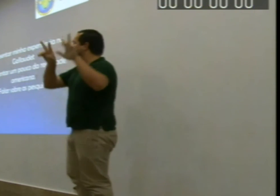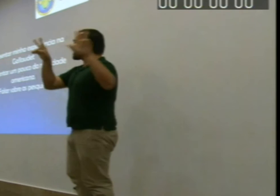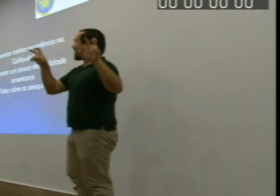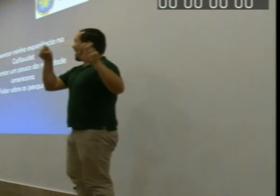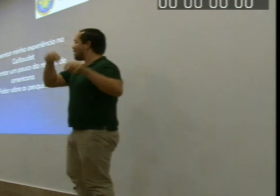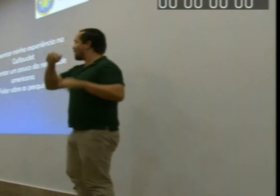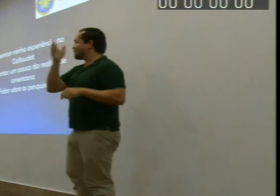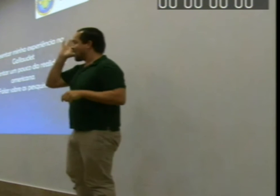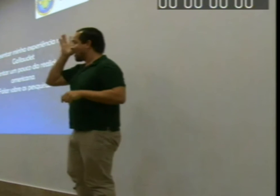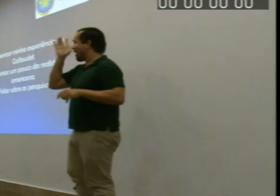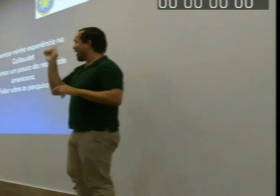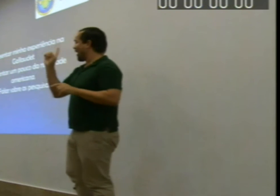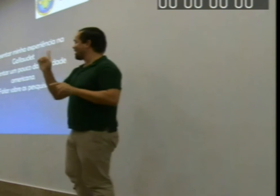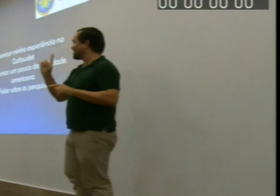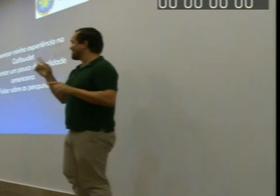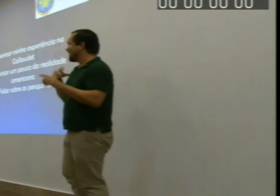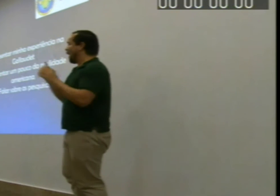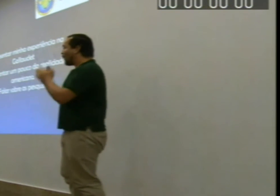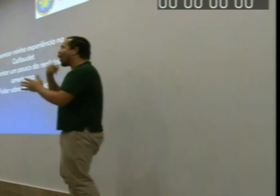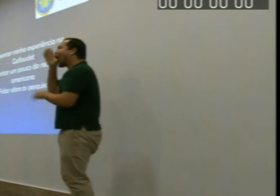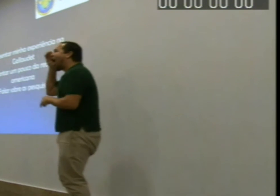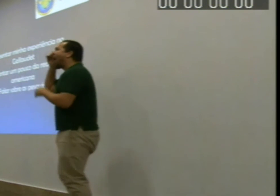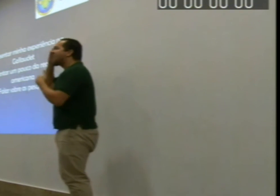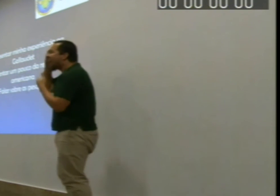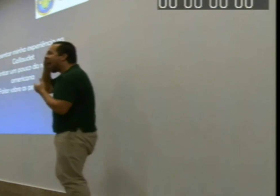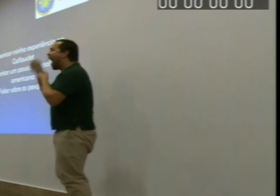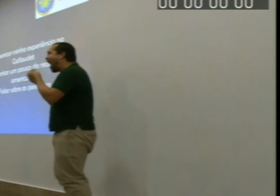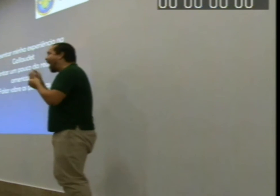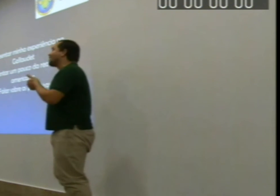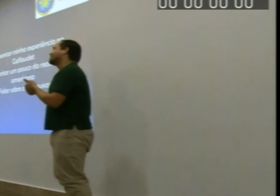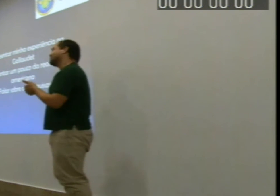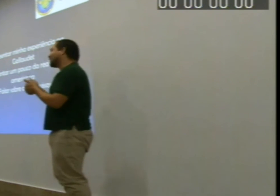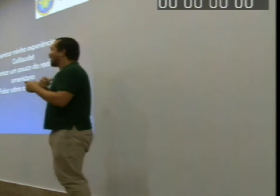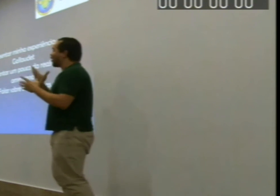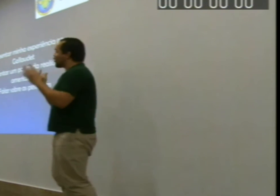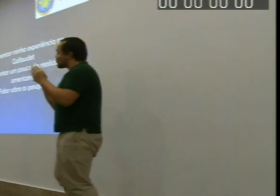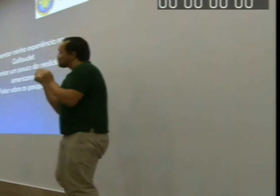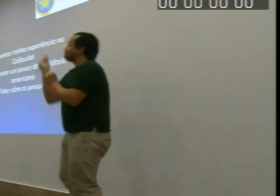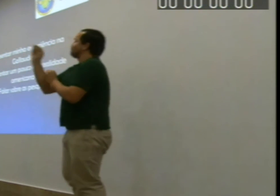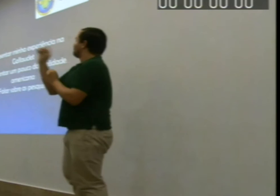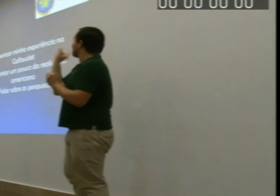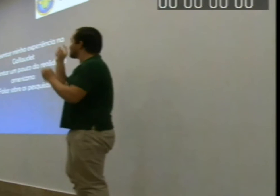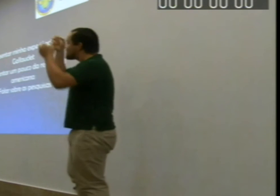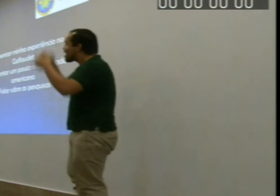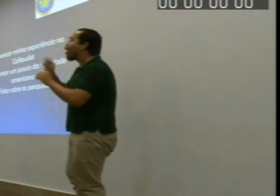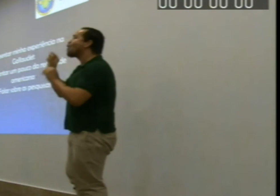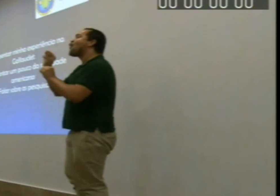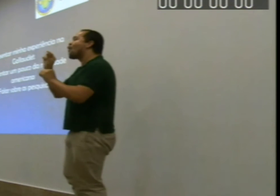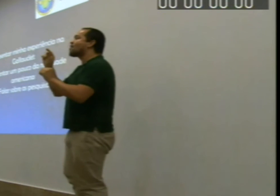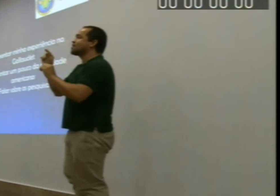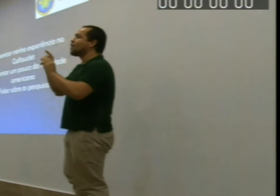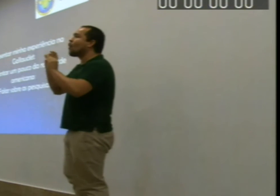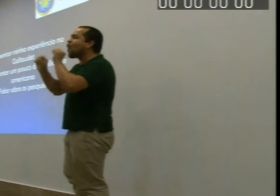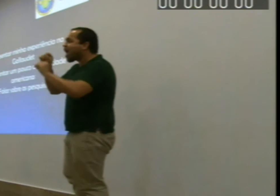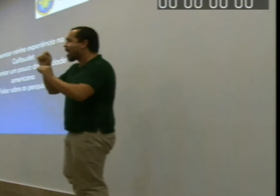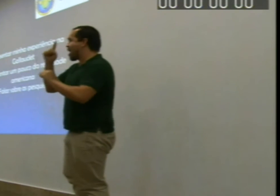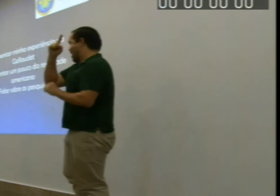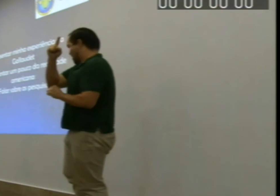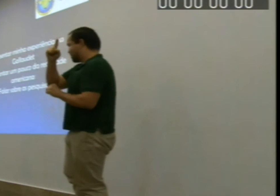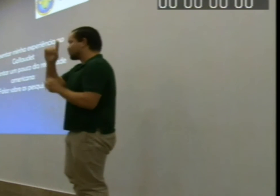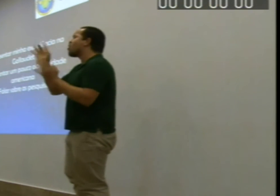perguntando eles perguntam temas não é só Perguntas as curiosidades as coisas então hoje eu vou colocar eu vou